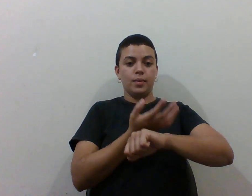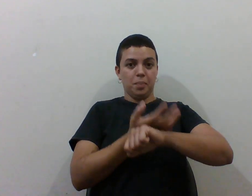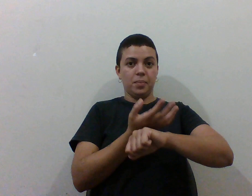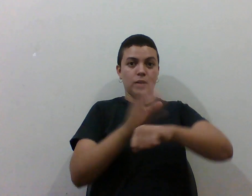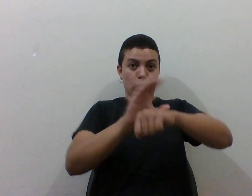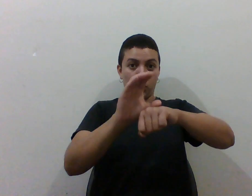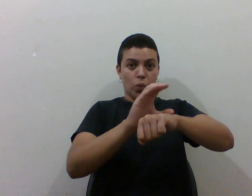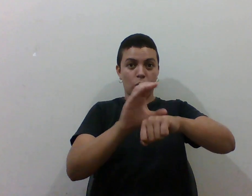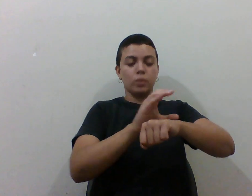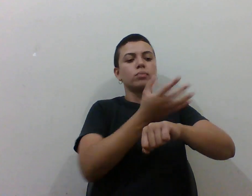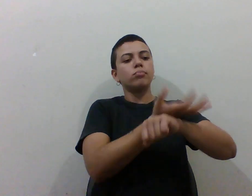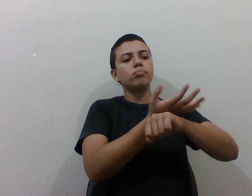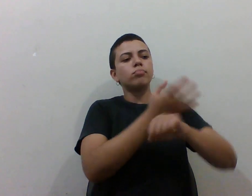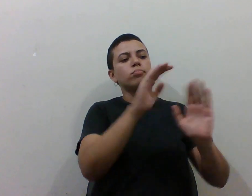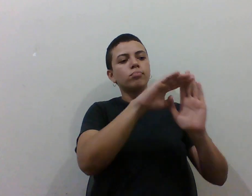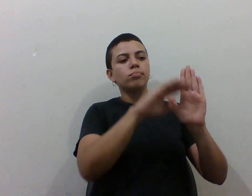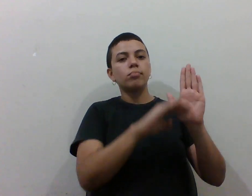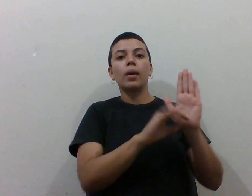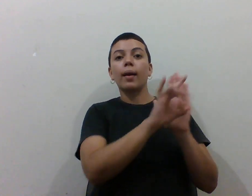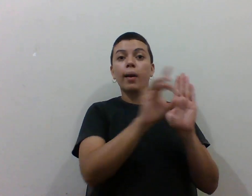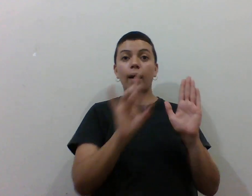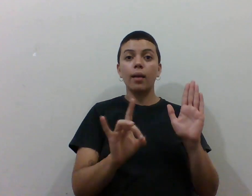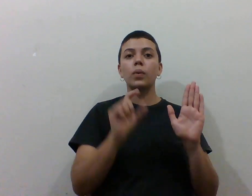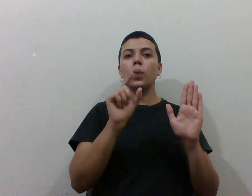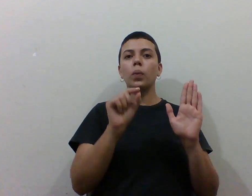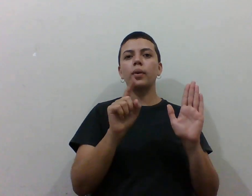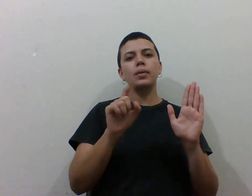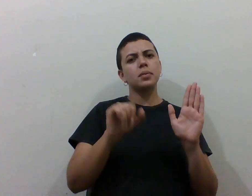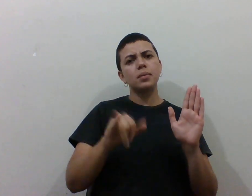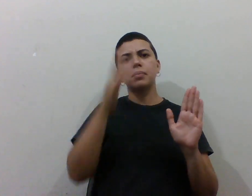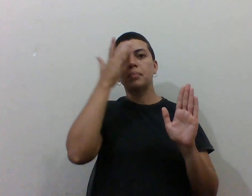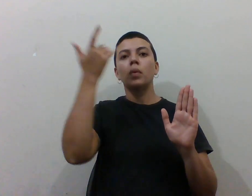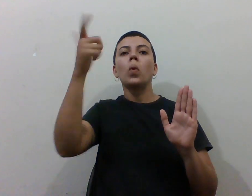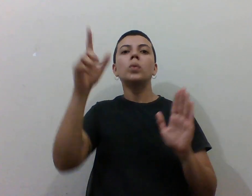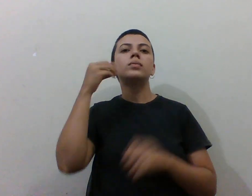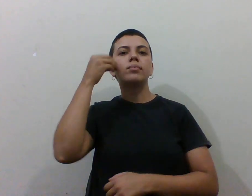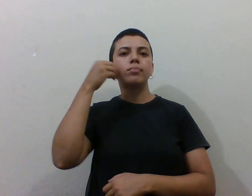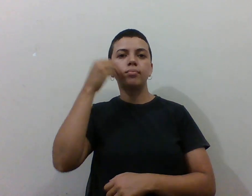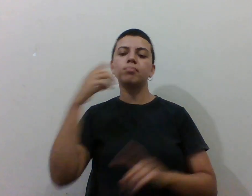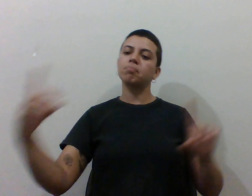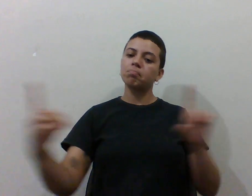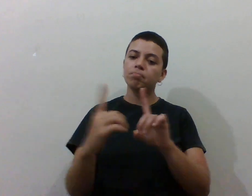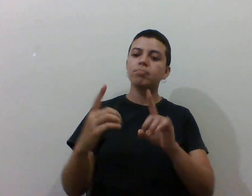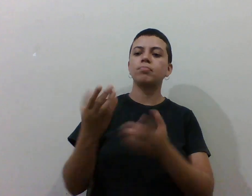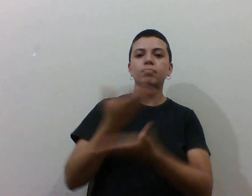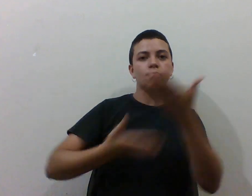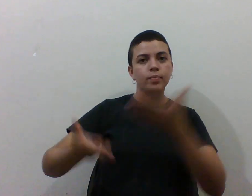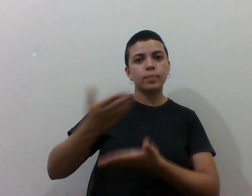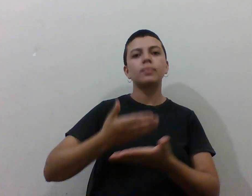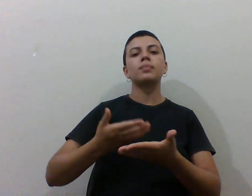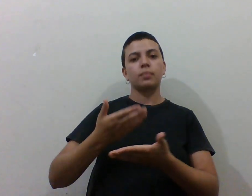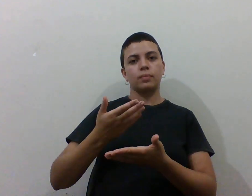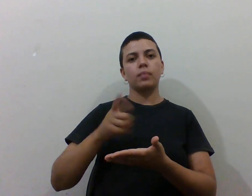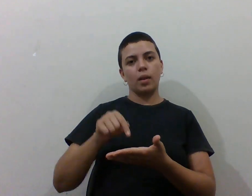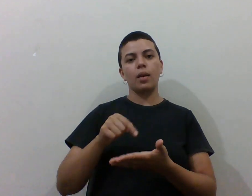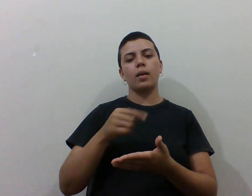oficinas práticas ministradas quem já tem alguma vivência ou experiência ajudar os docentes na inserção dessa transversalidade